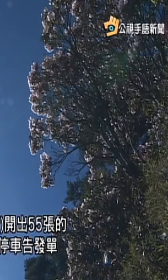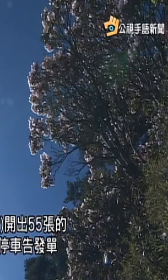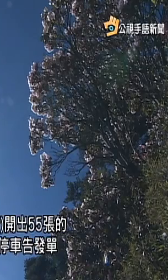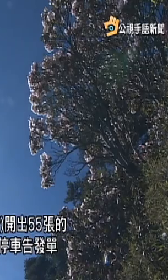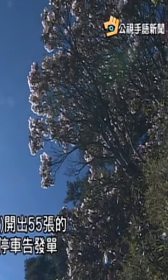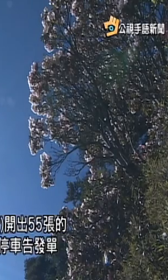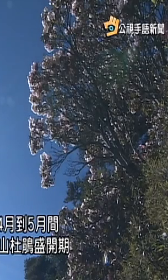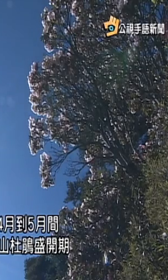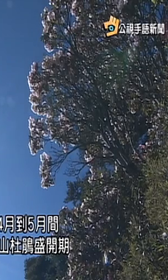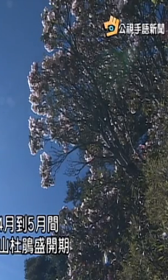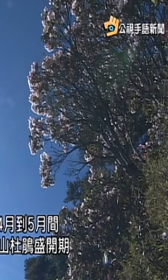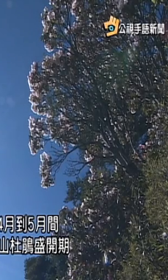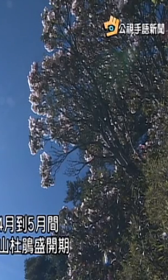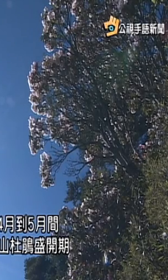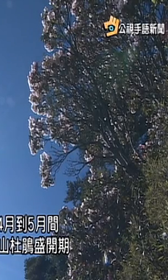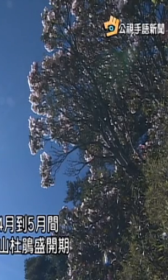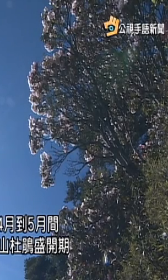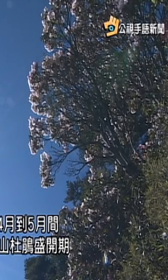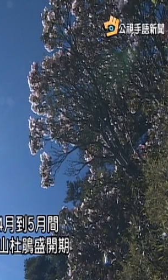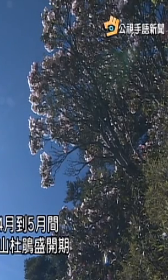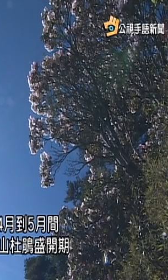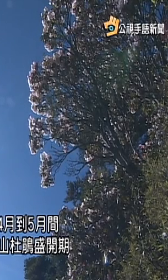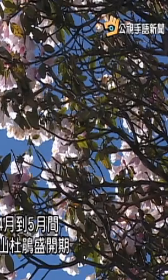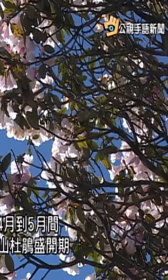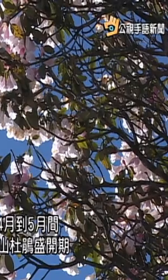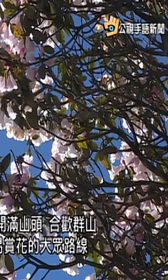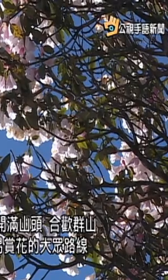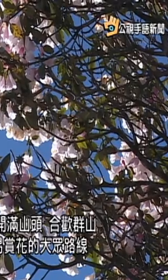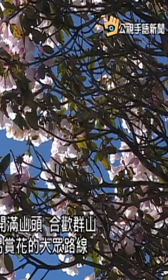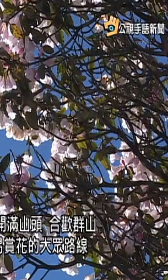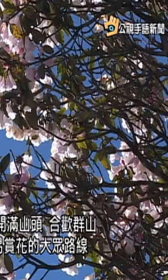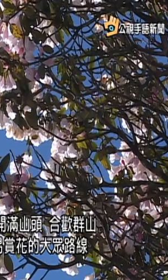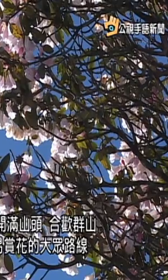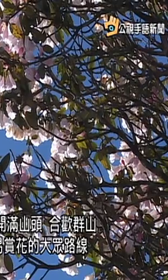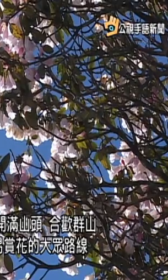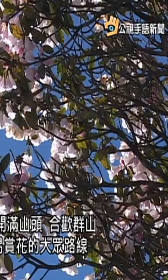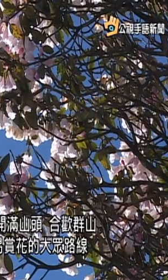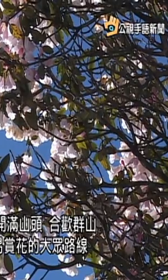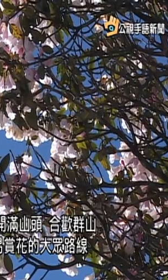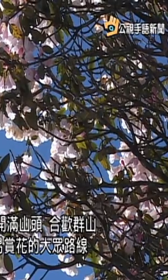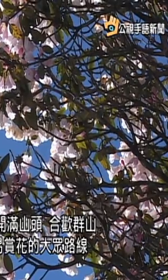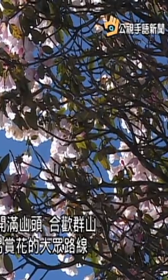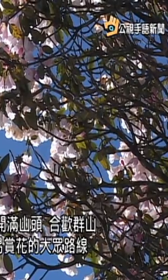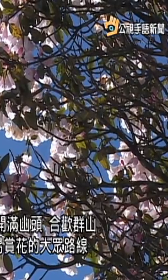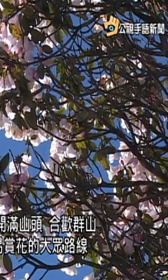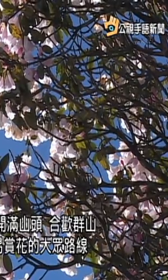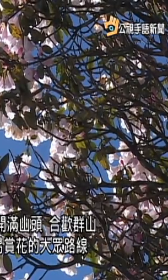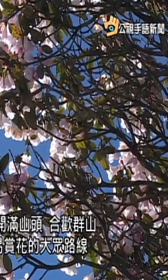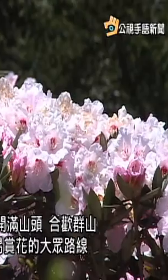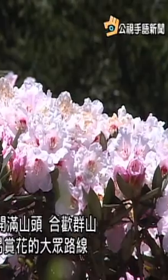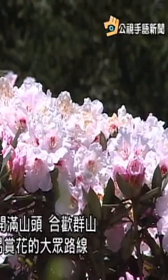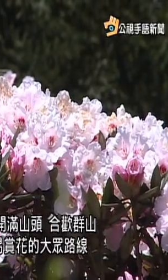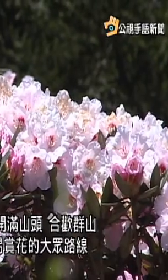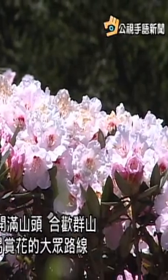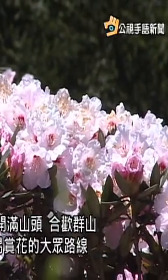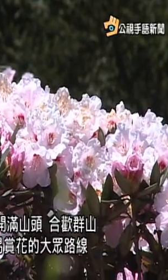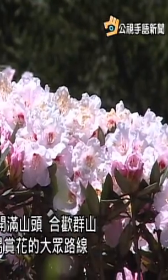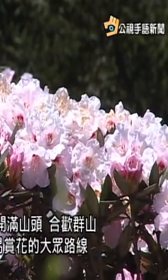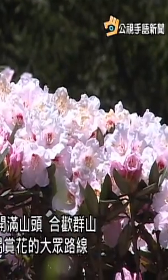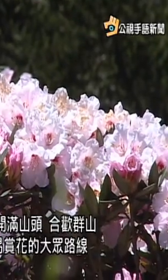每年四五月间正是高山杜鹃盛开期，粉白色的花朵开满山头，合欢群山更是最容易赏花的大众路线。南